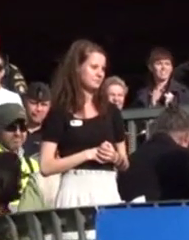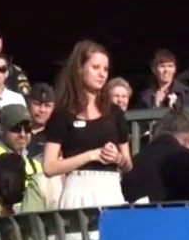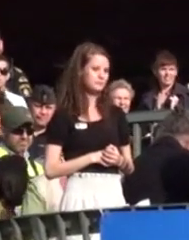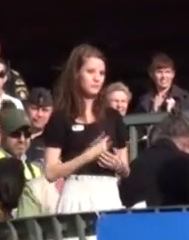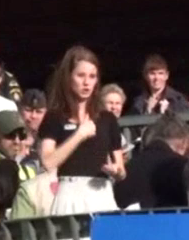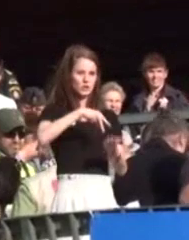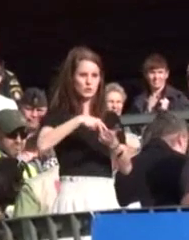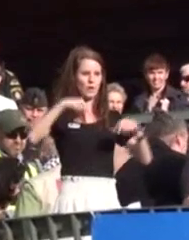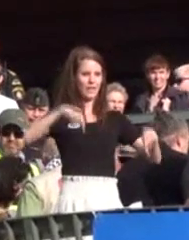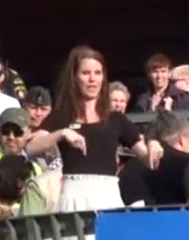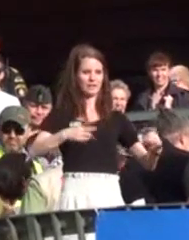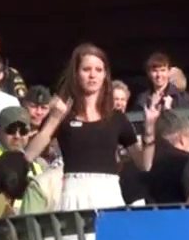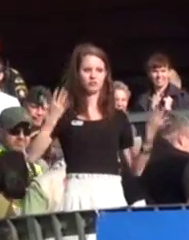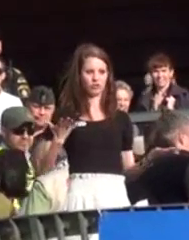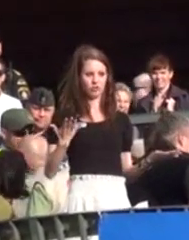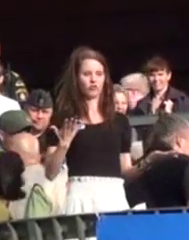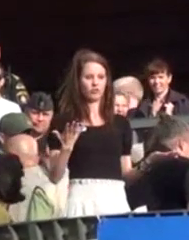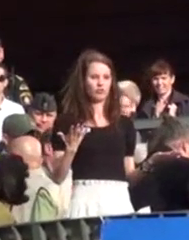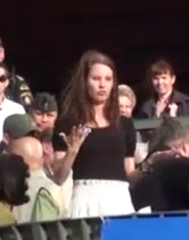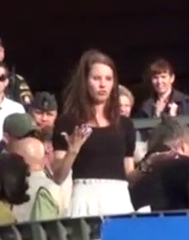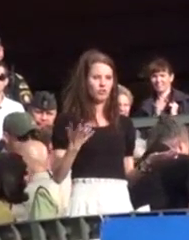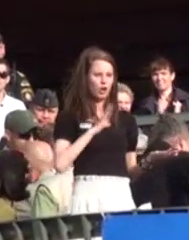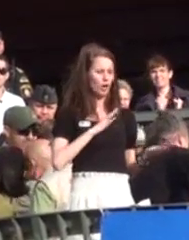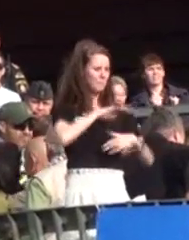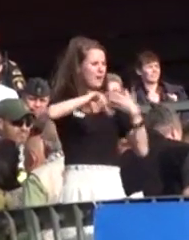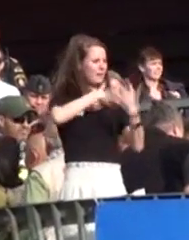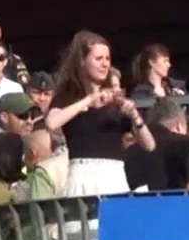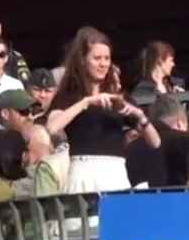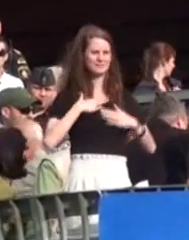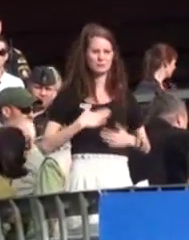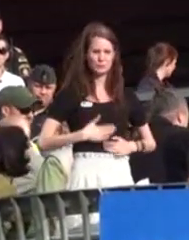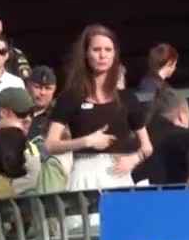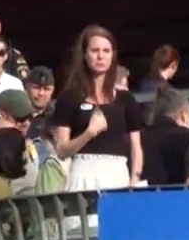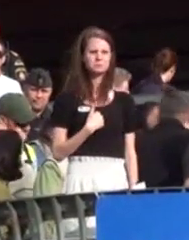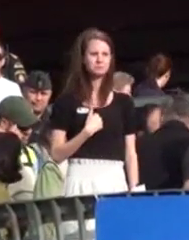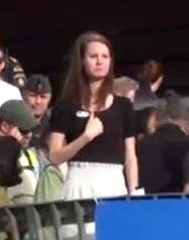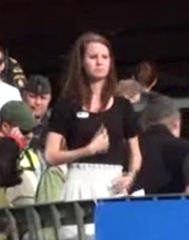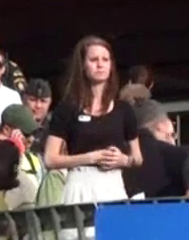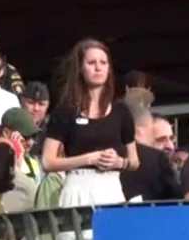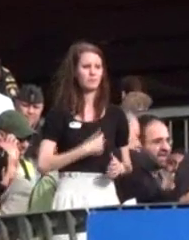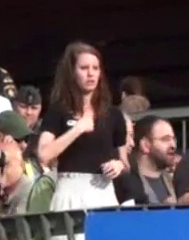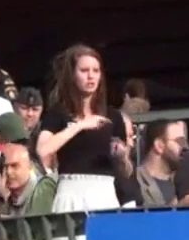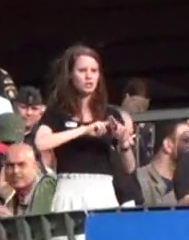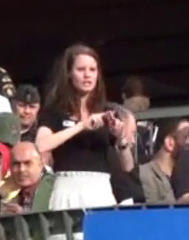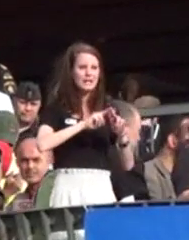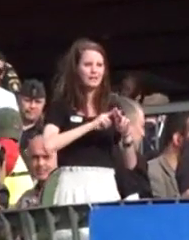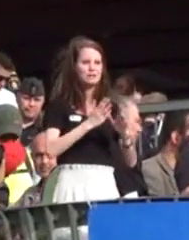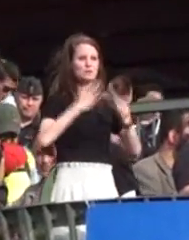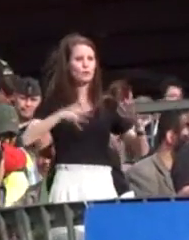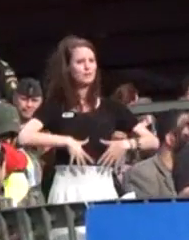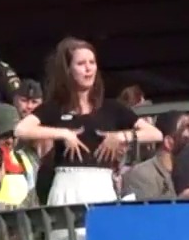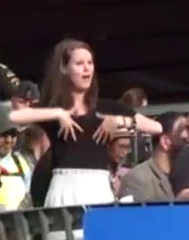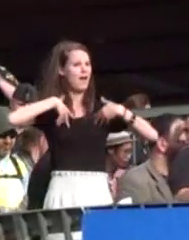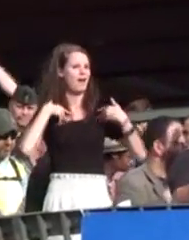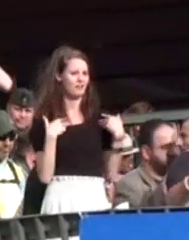Jag står här idag med mycket blandade känslor. Jag känner en stor